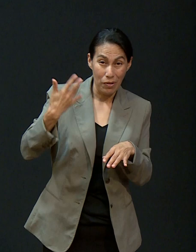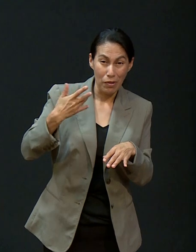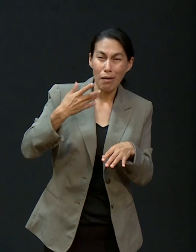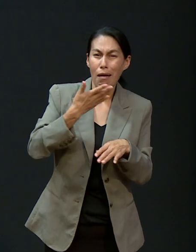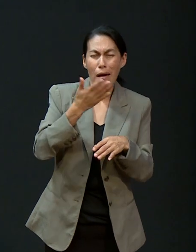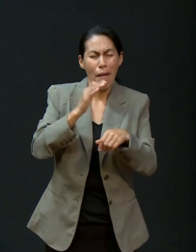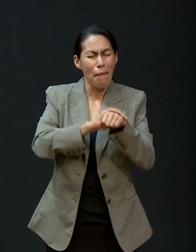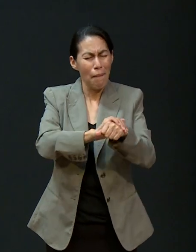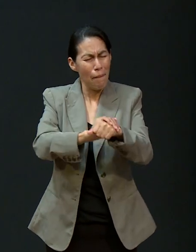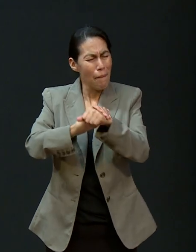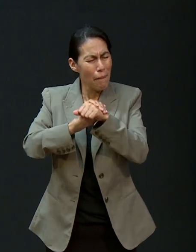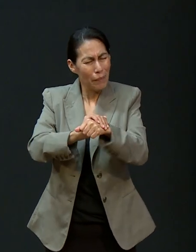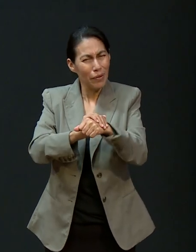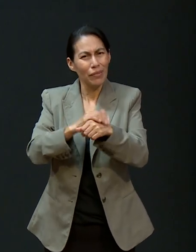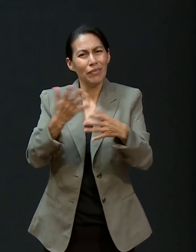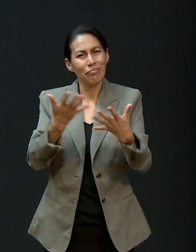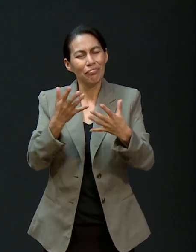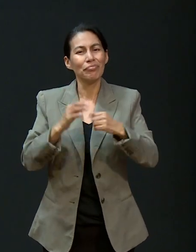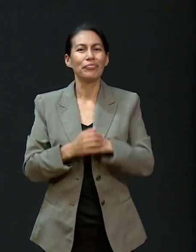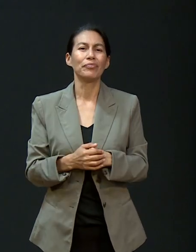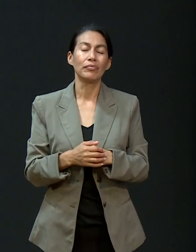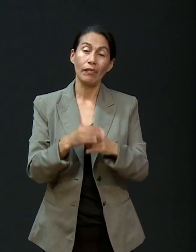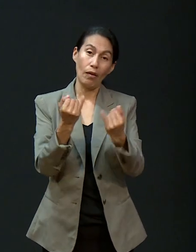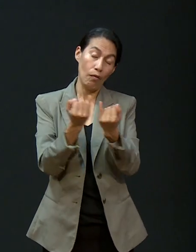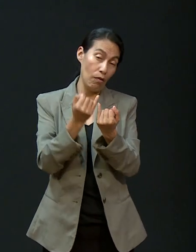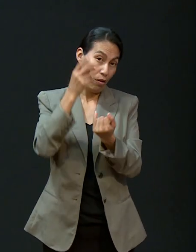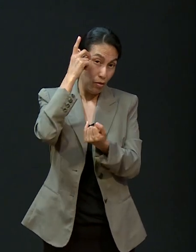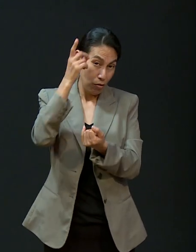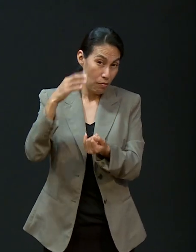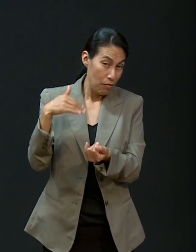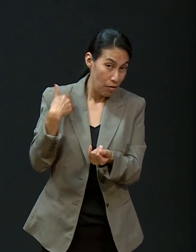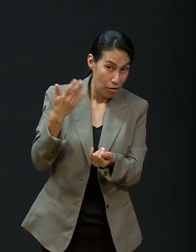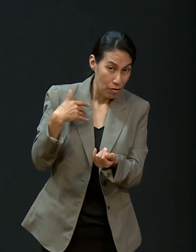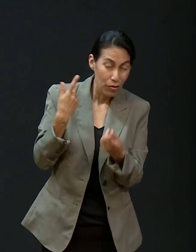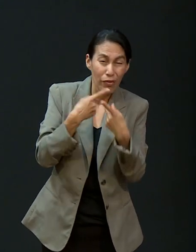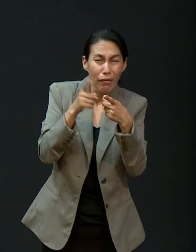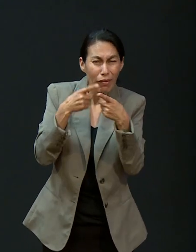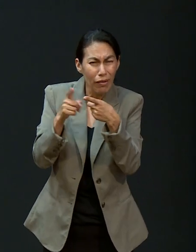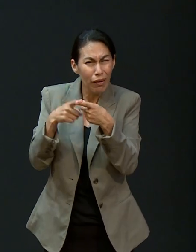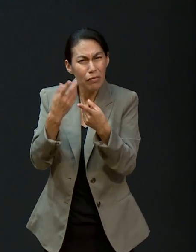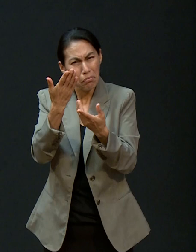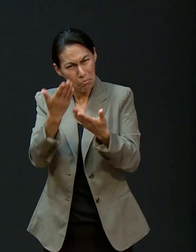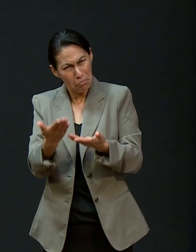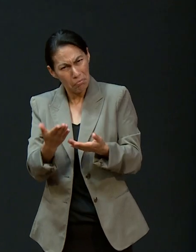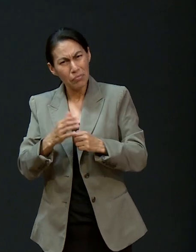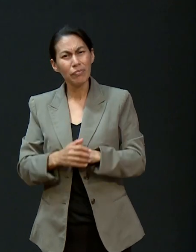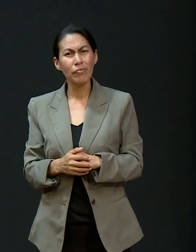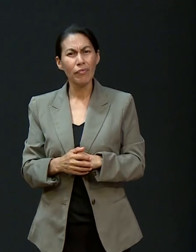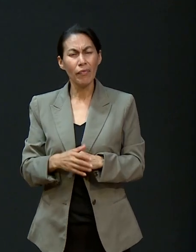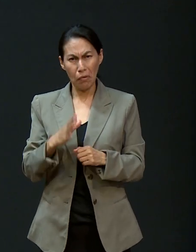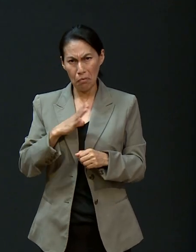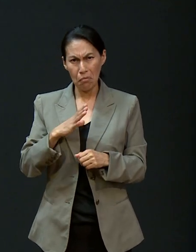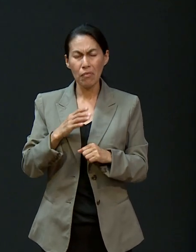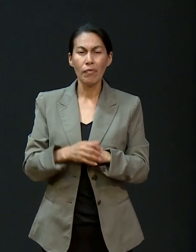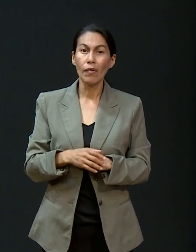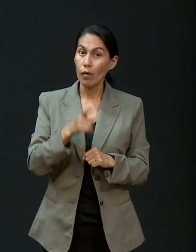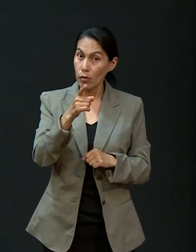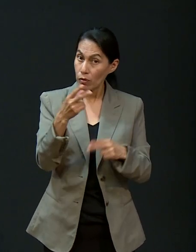que Dios hace en sus amigos. También Dios hace milagros de muchas otras formas en tu vida.